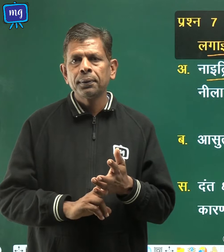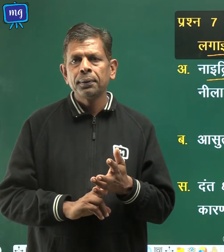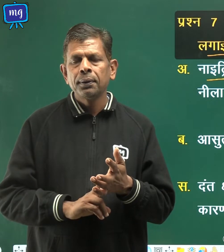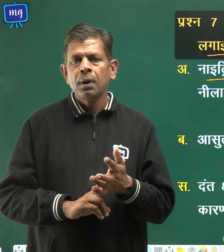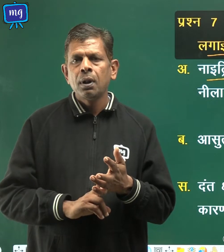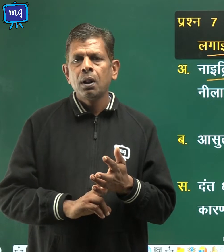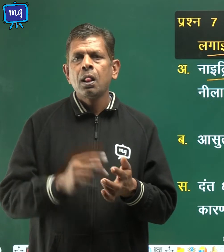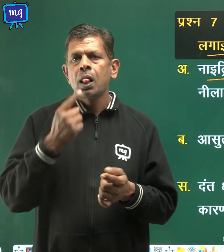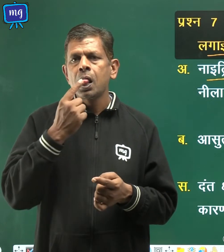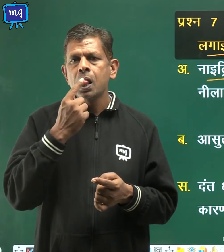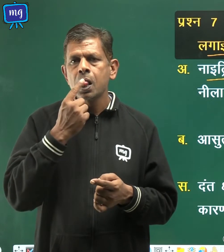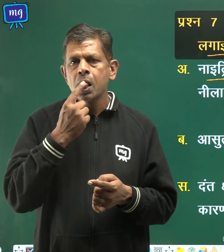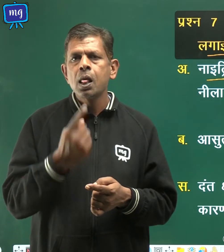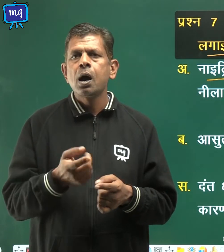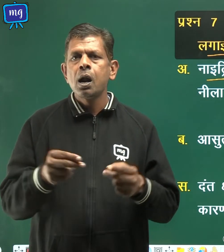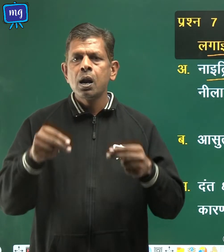लाल लिटमस को